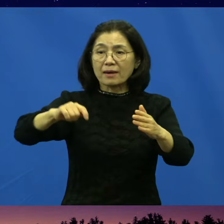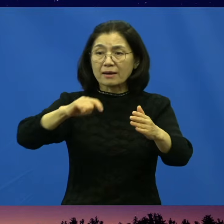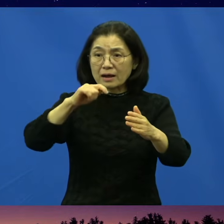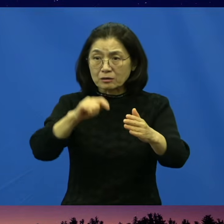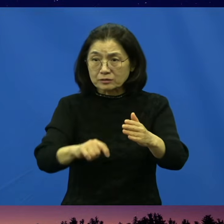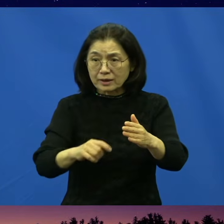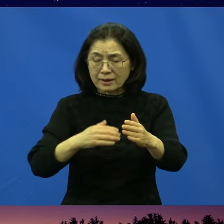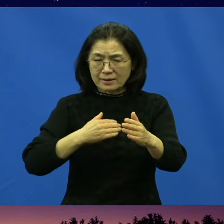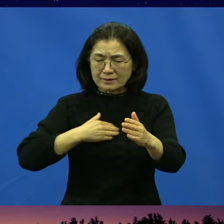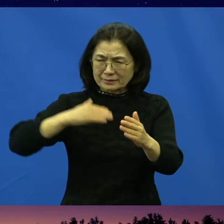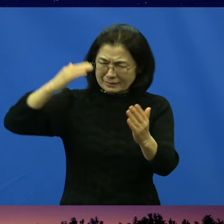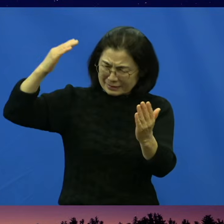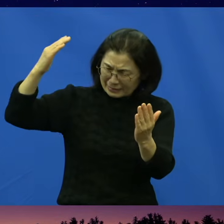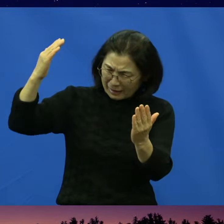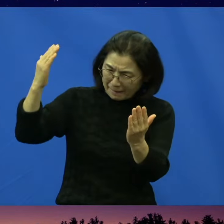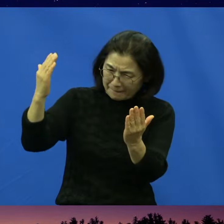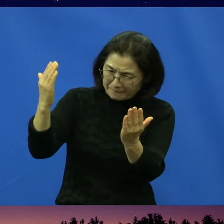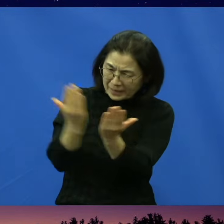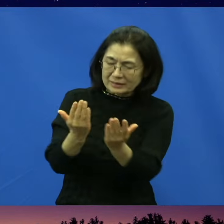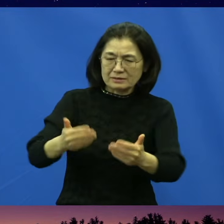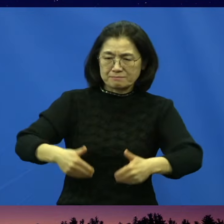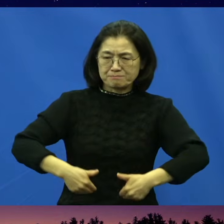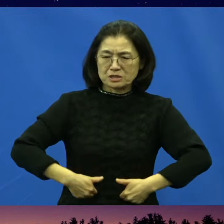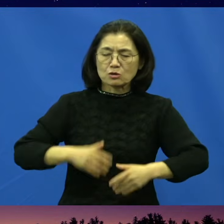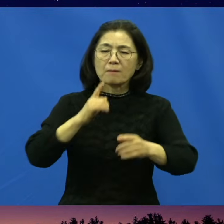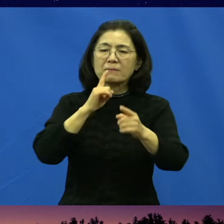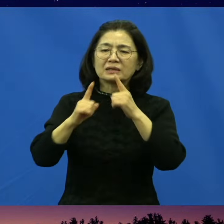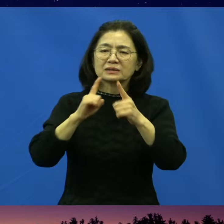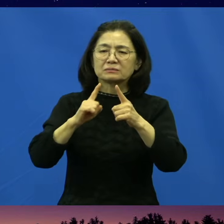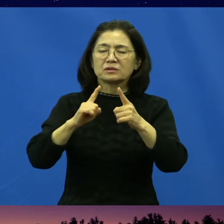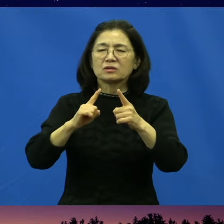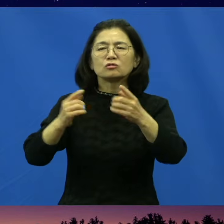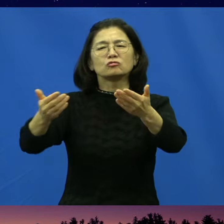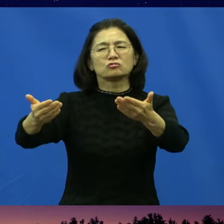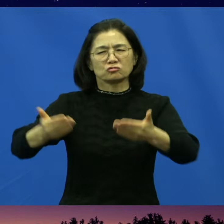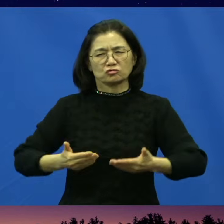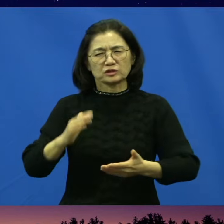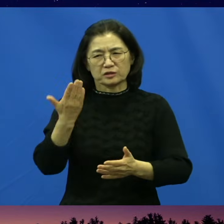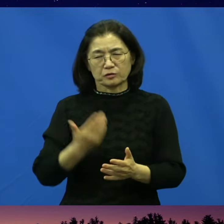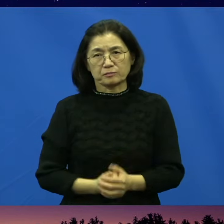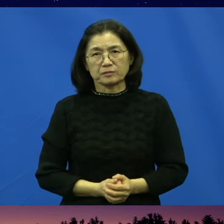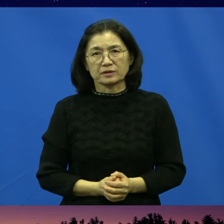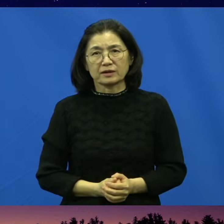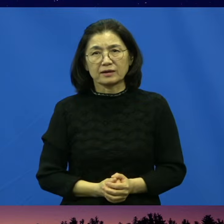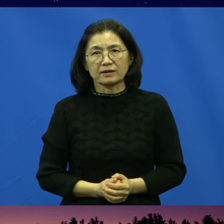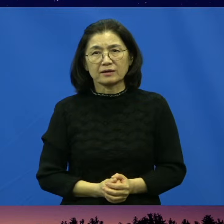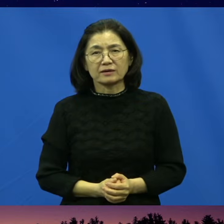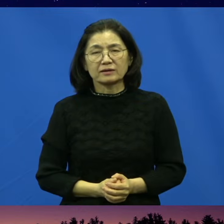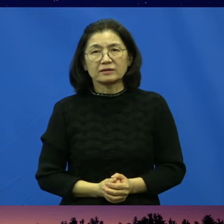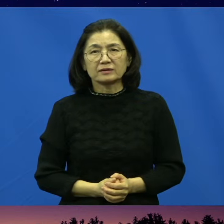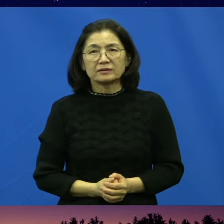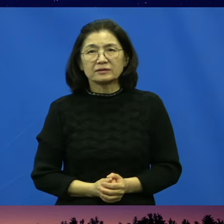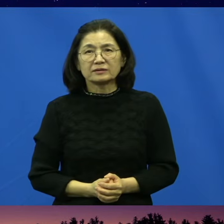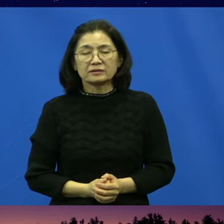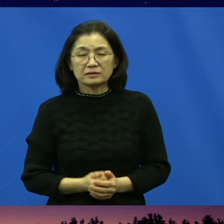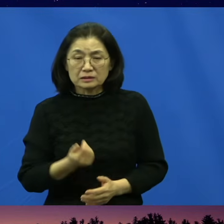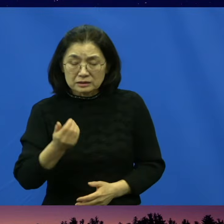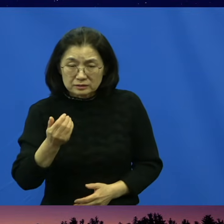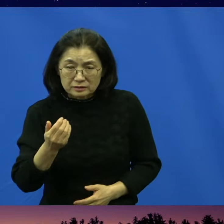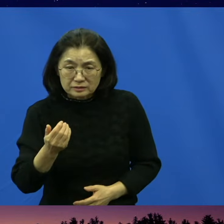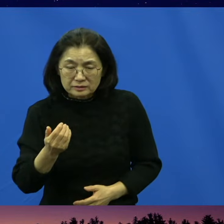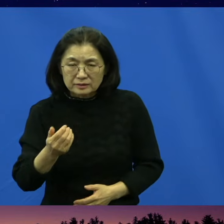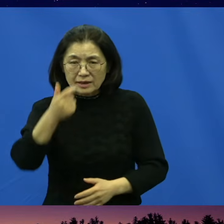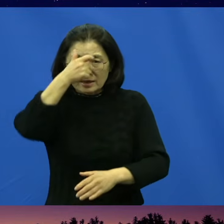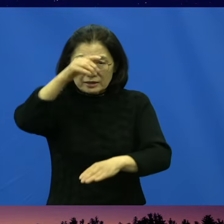맞는 말씀, 나에게 꼭 필요한 말씀을 주신다는 것이죠. 그러면 신기하게도 그 말씀이 나에게